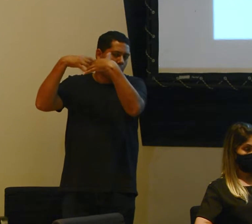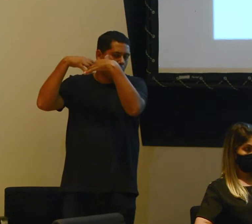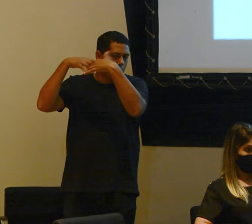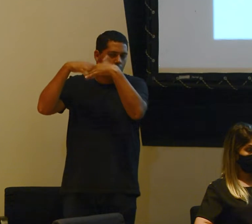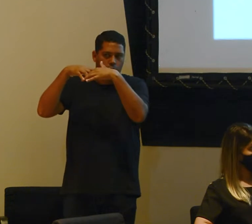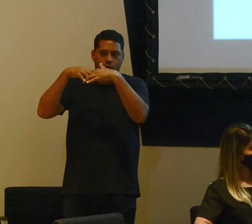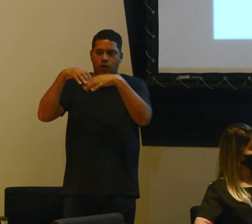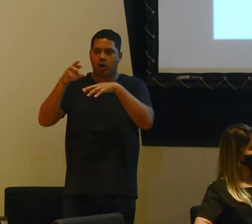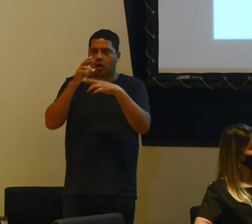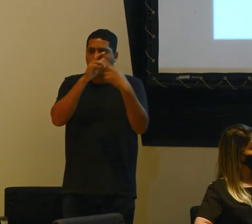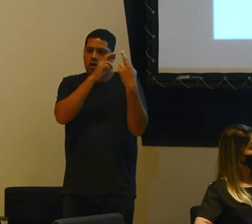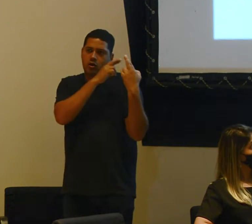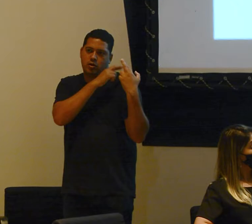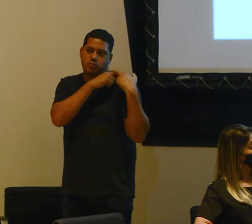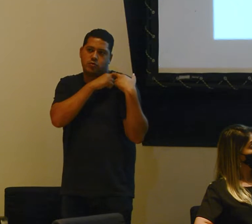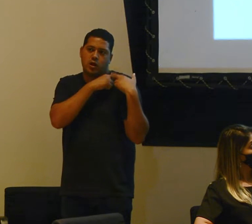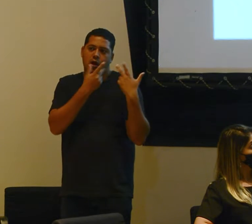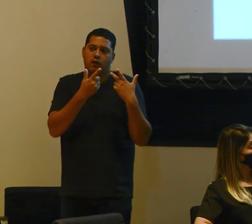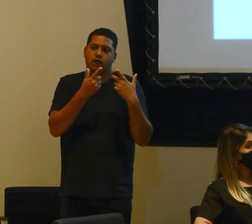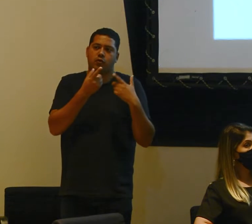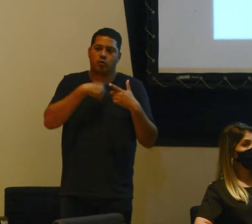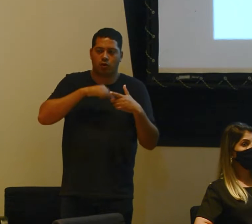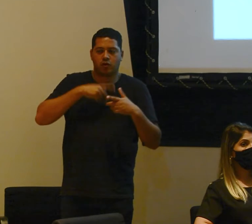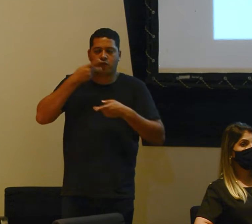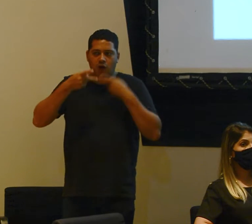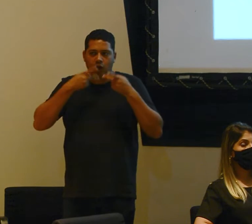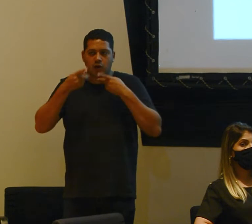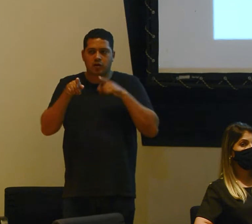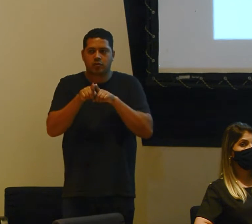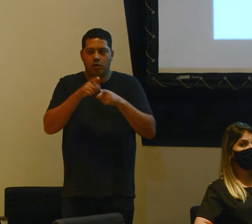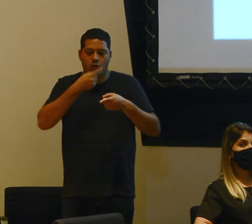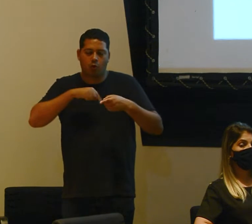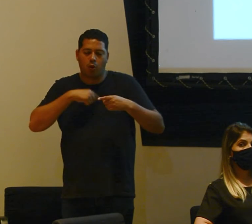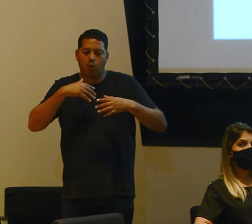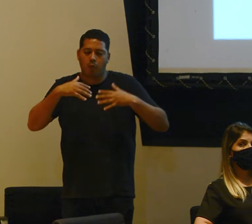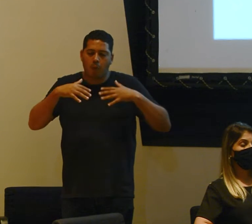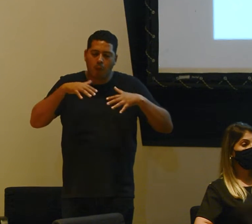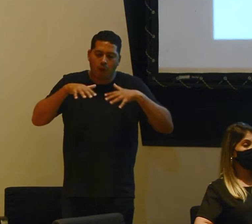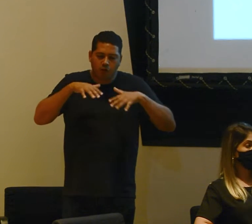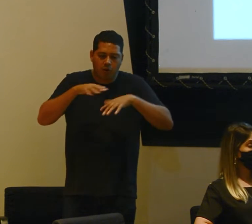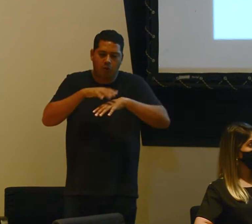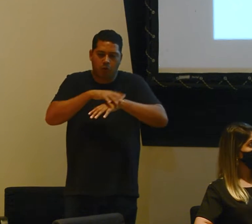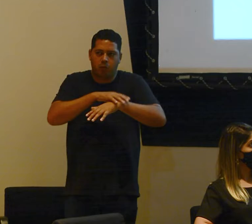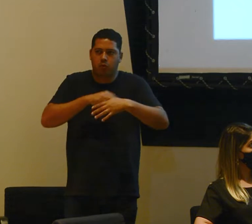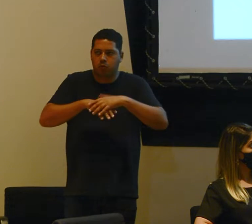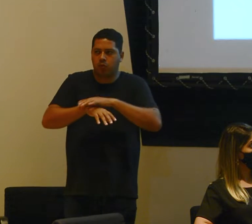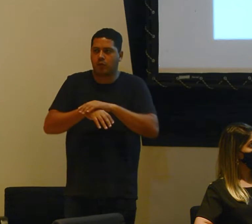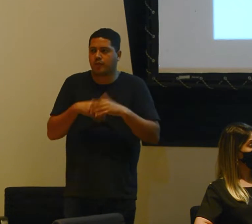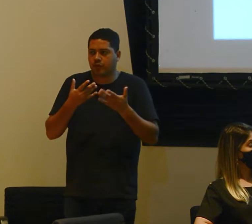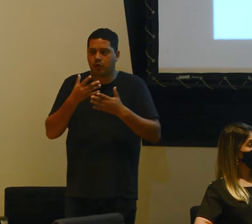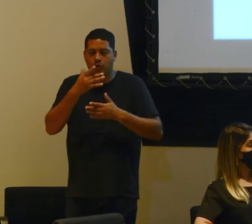que é responsável pelo planejamento e execução da nossa fala e dos nossos movimentos também. Então, até para que uma pessoa